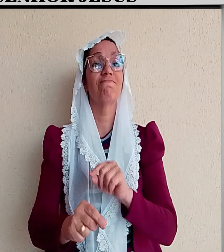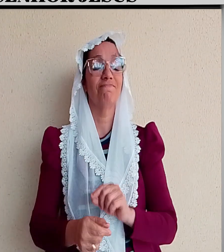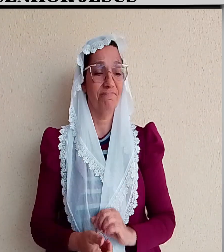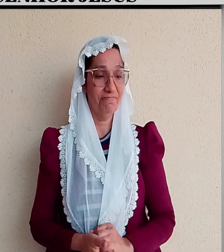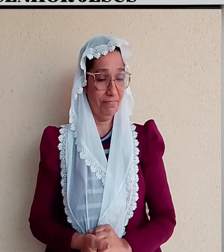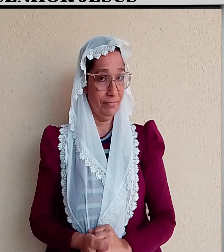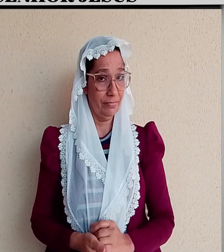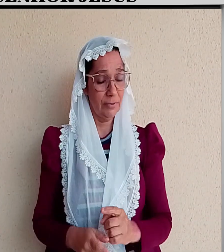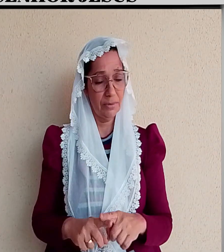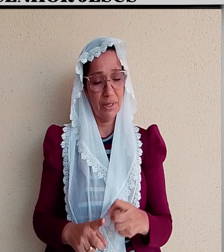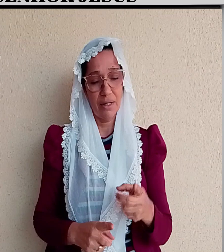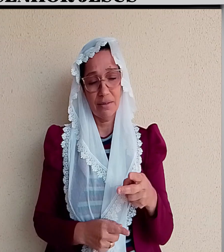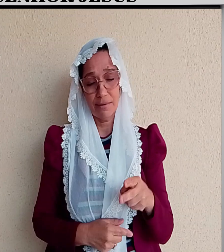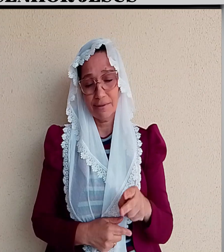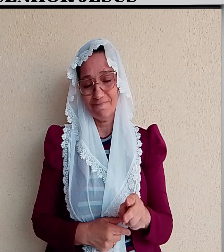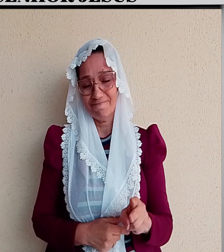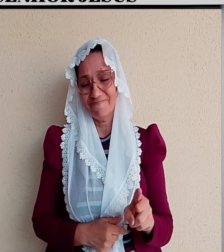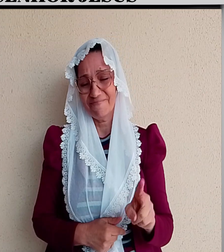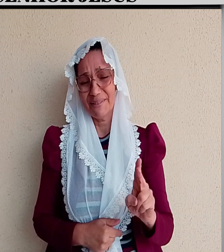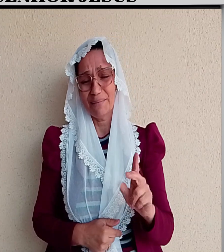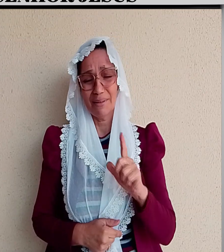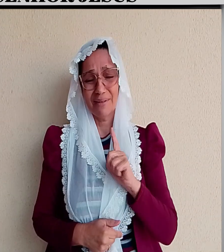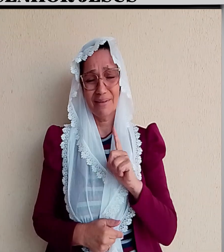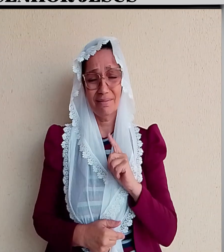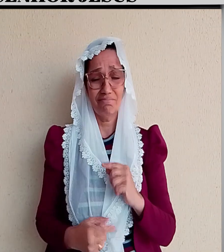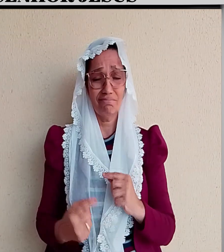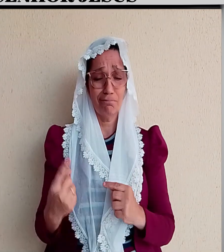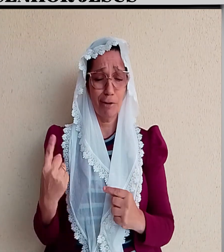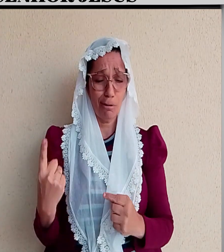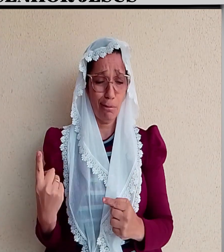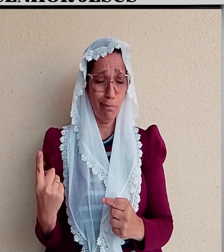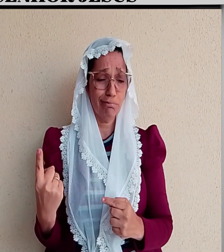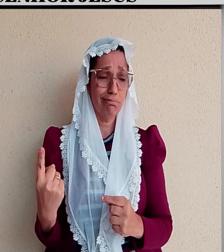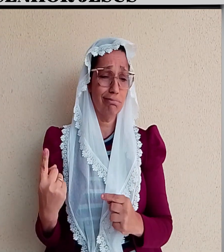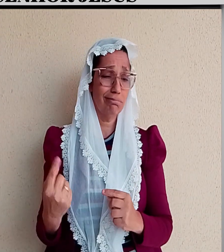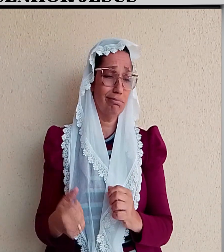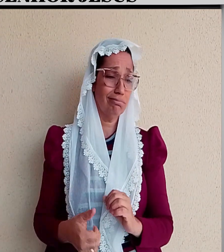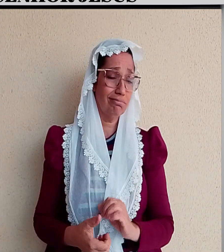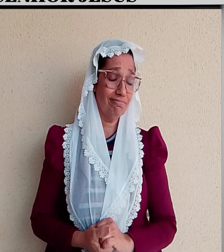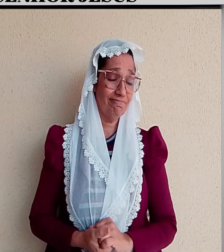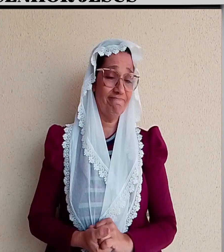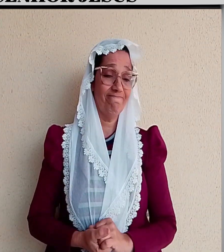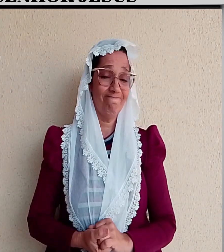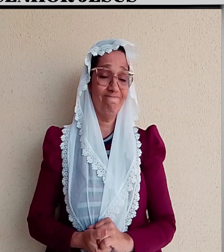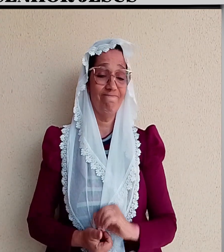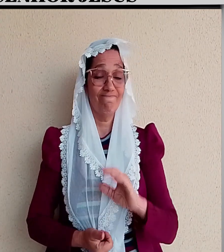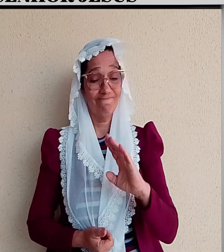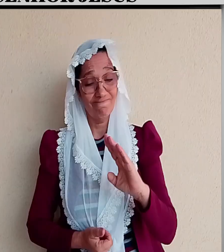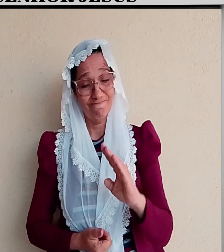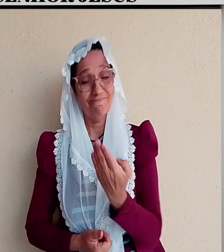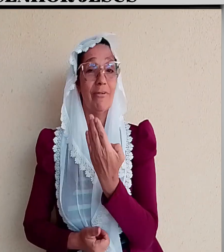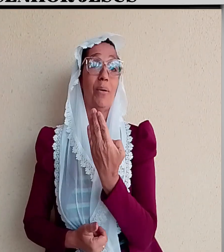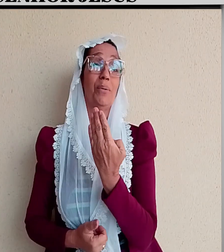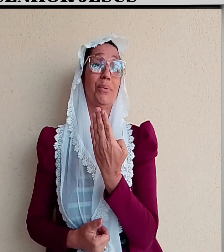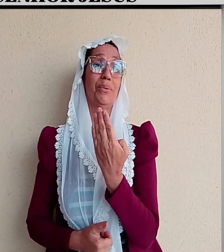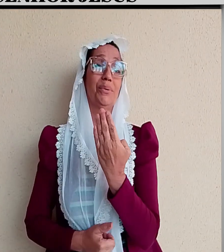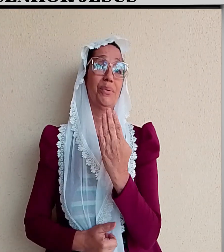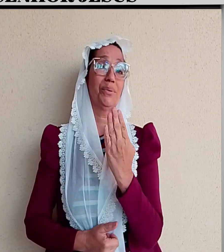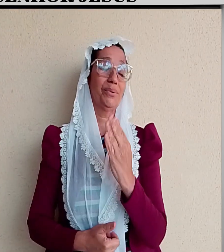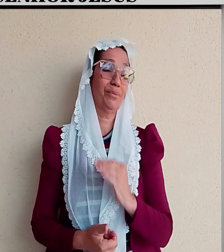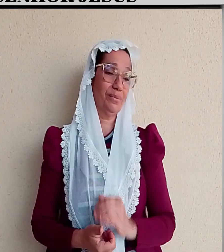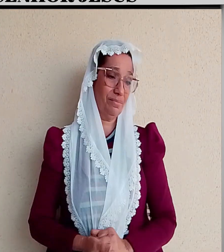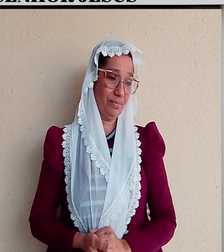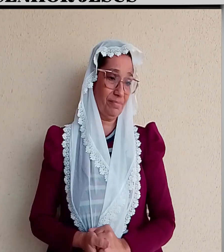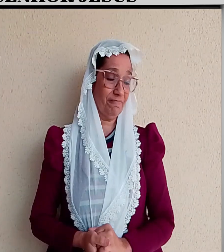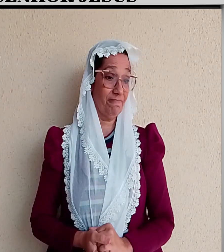Ele. Glória a Deus. Alguém irá trair o Senhor, aleluia. E esta palavra no coração dos